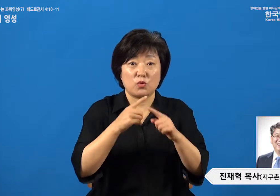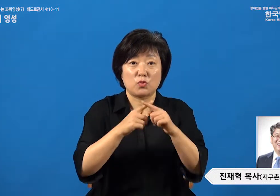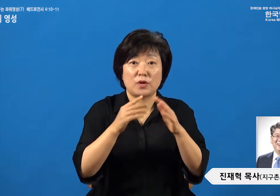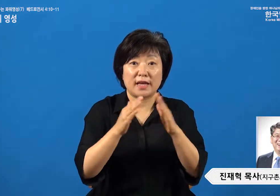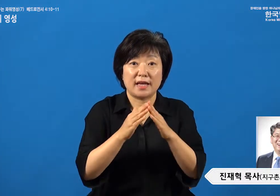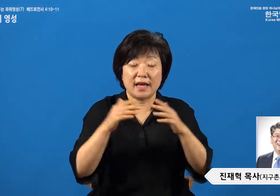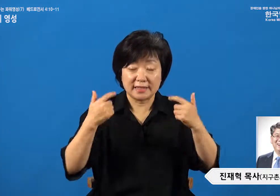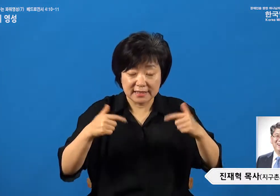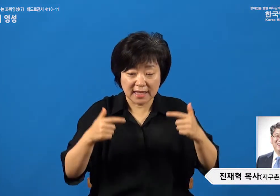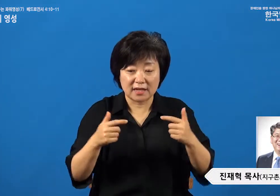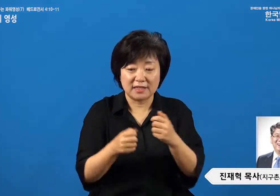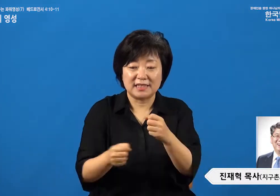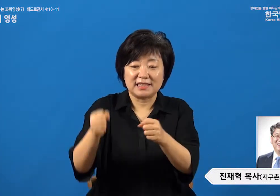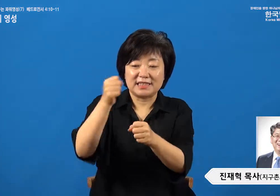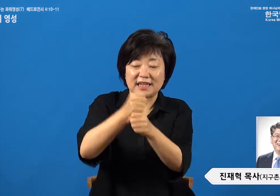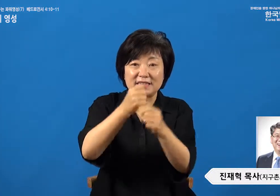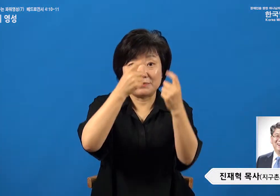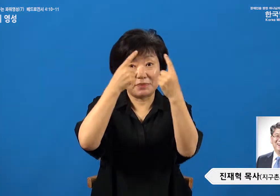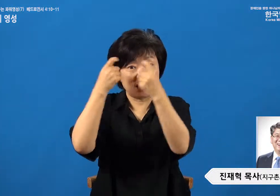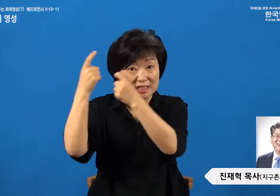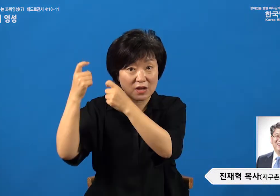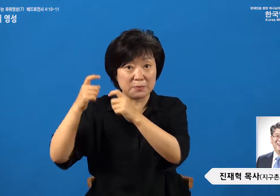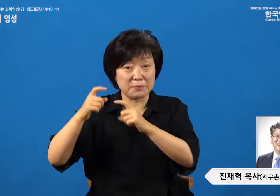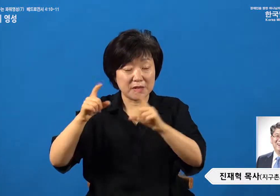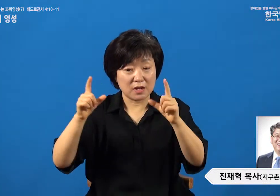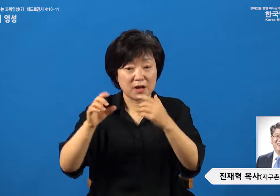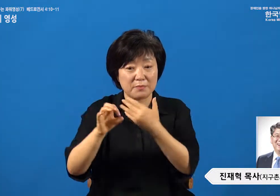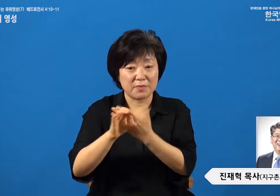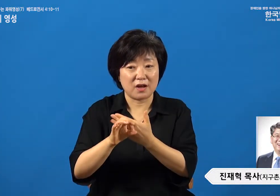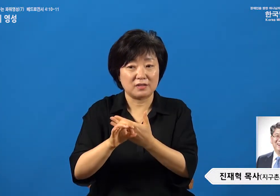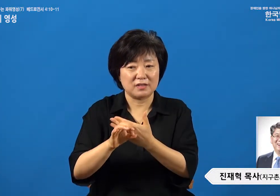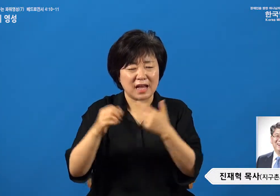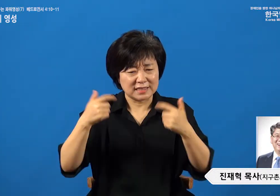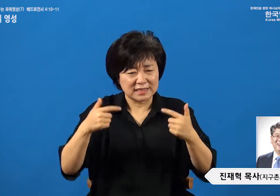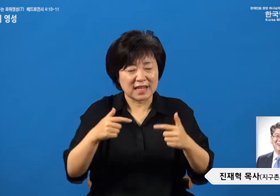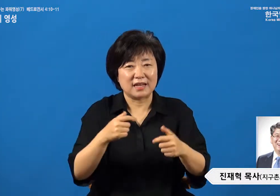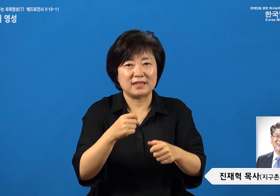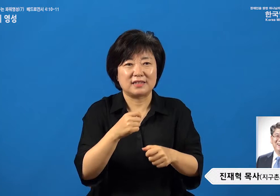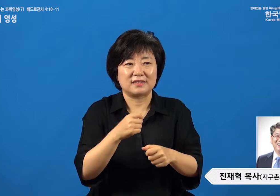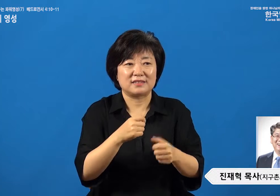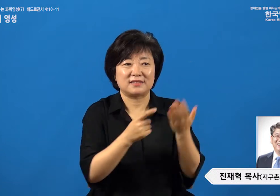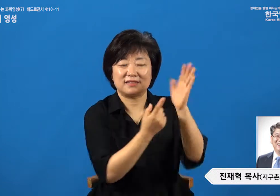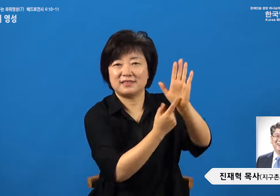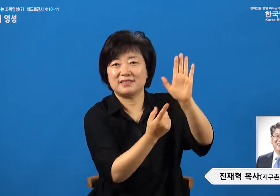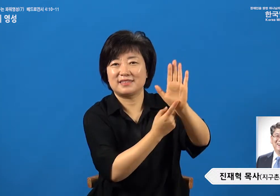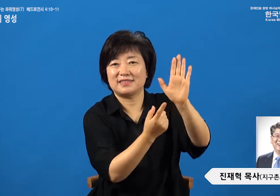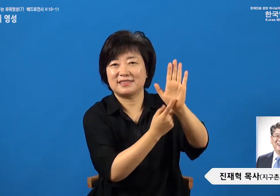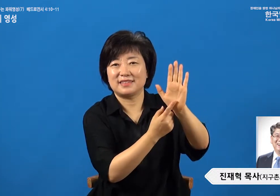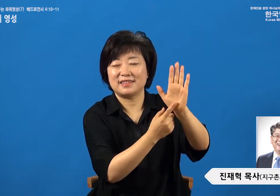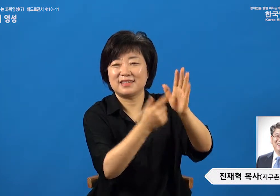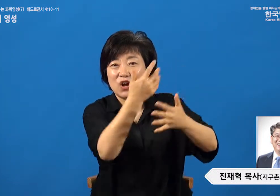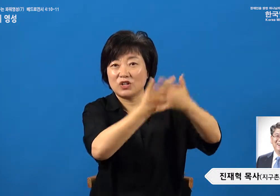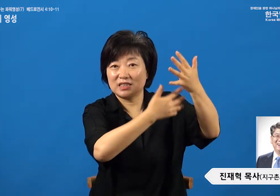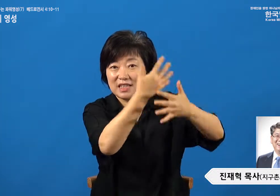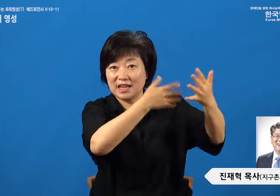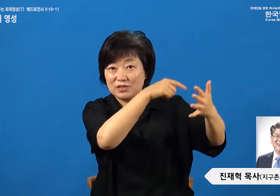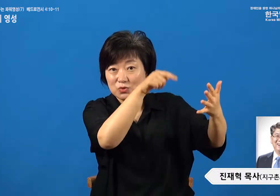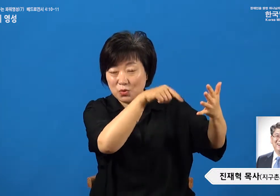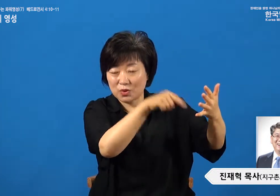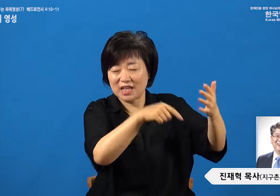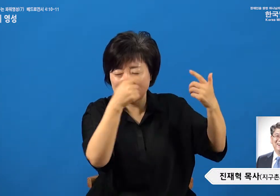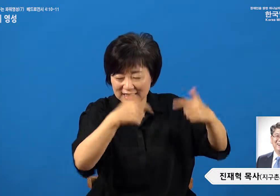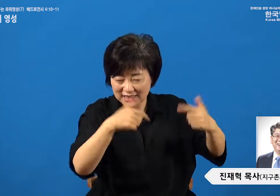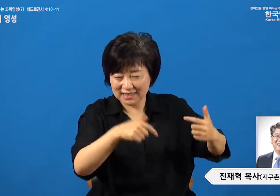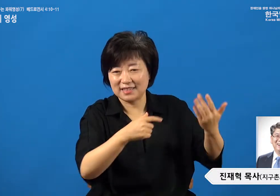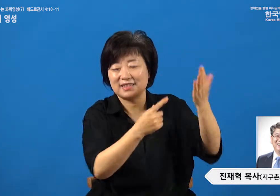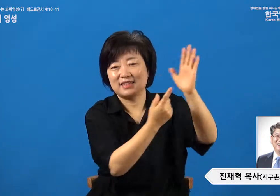저희 교회 항상 창립 기념일이 되면 교회 소개 영상에 늘 등장하는 모습이 있습니다. 그 영상